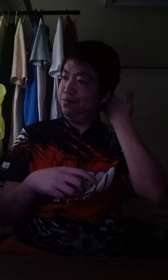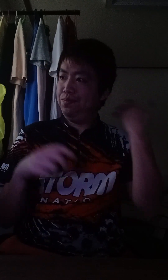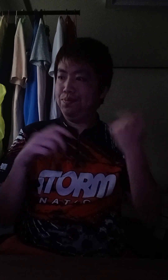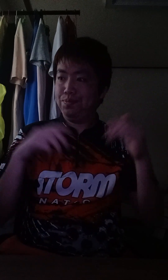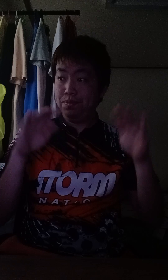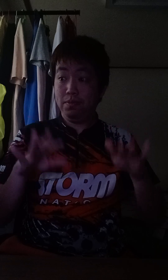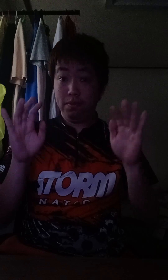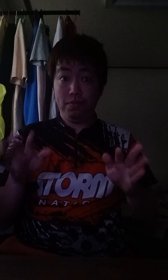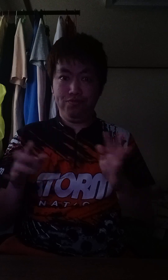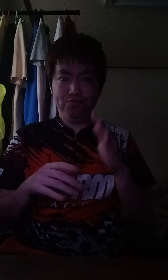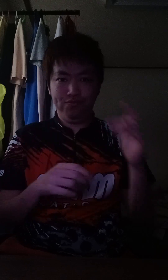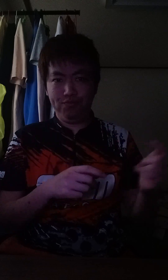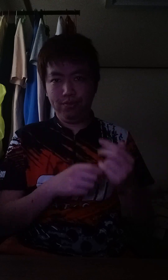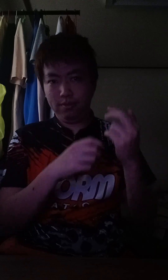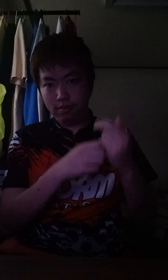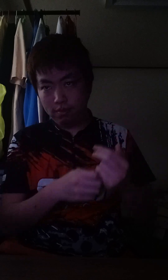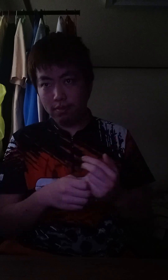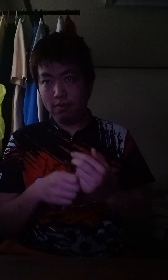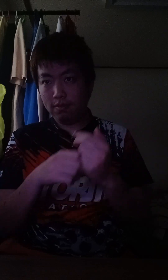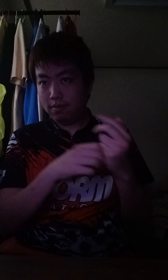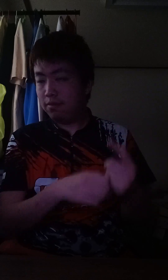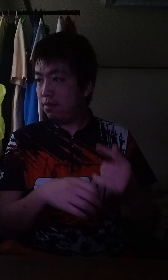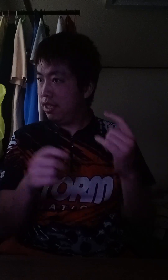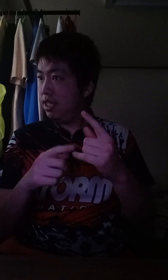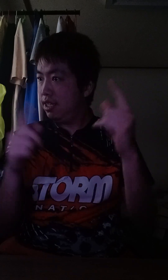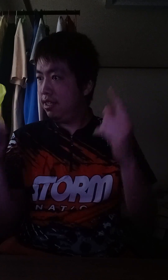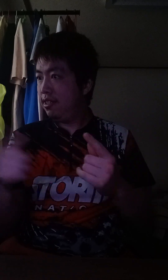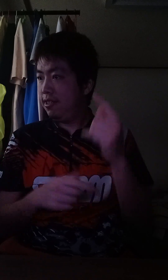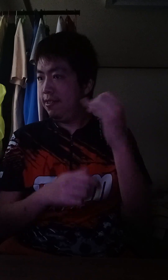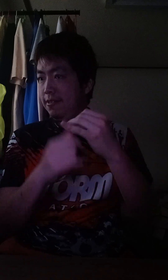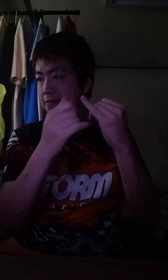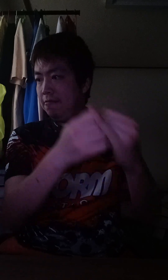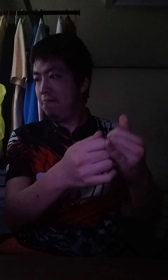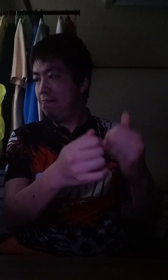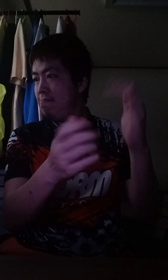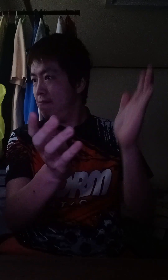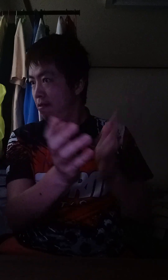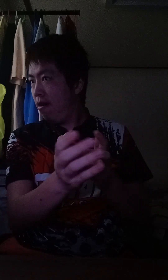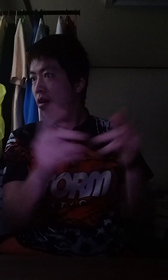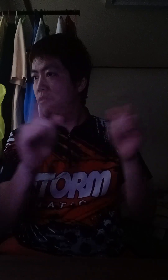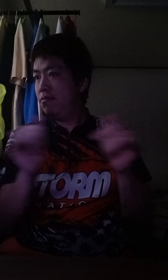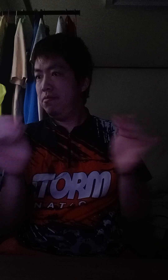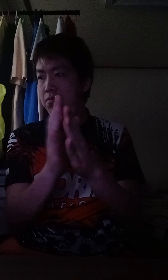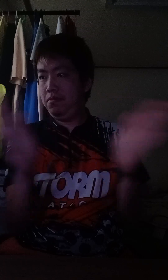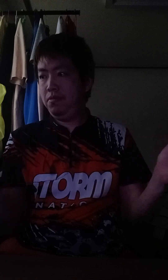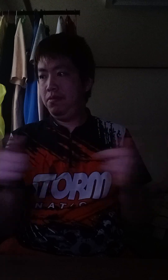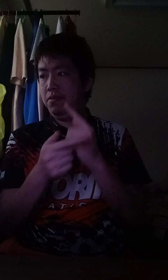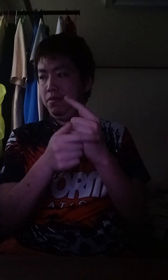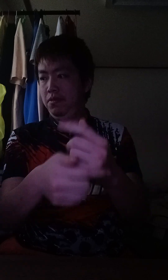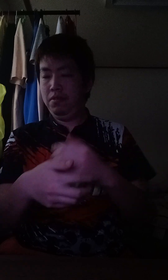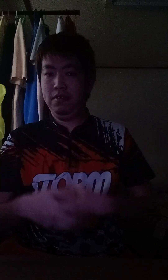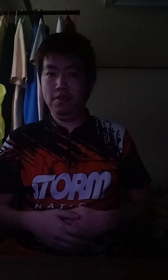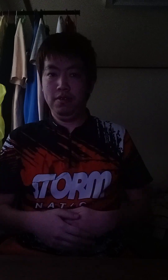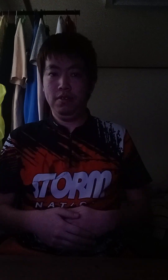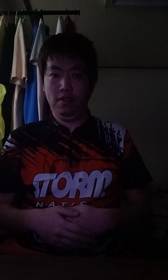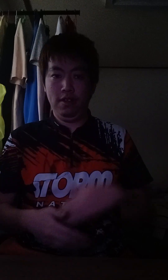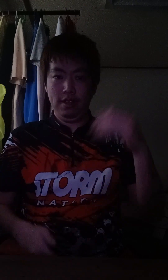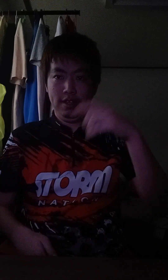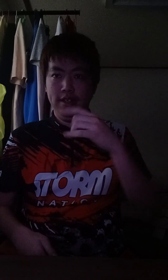차별과 편견에 맞서 이 해시태그를 통해서 서로를 지지해주자며 캠페인을 시작했습니다. 장애를